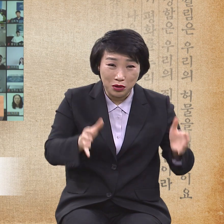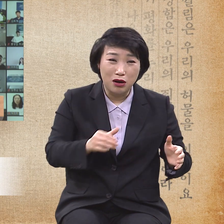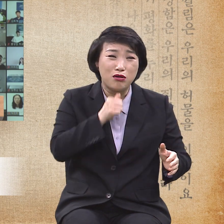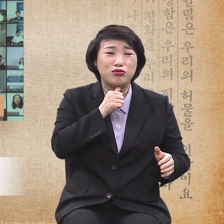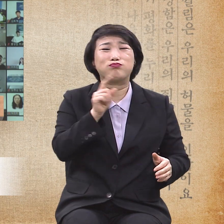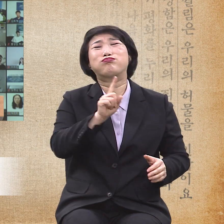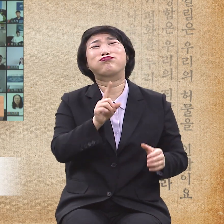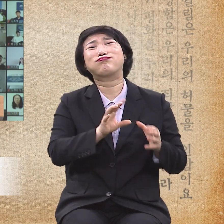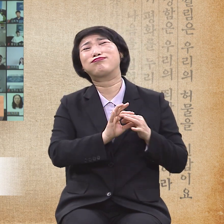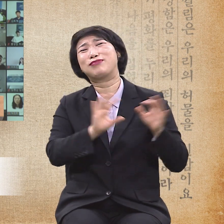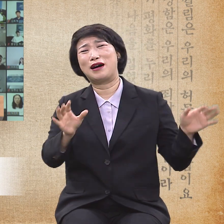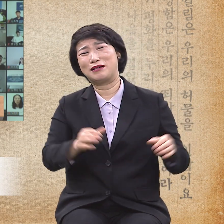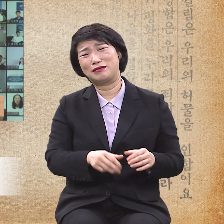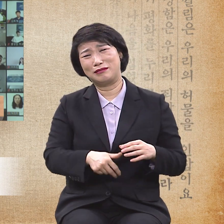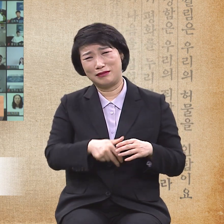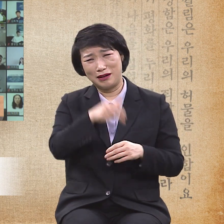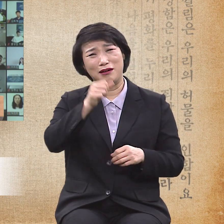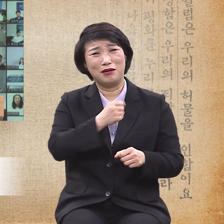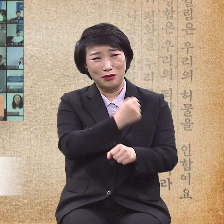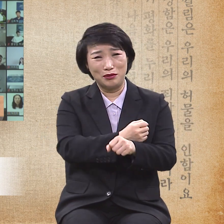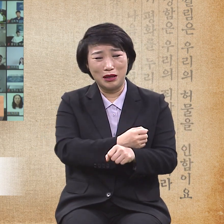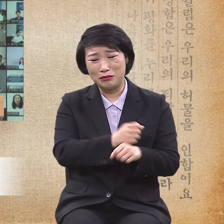헐벗으면 어때?